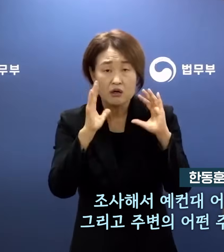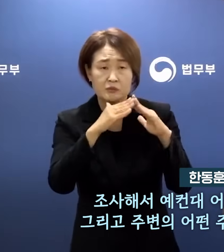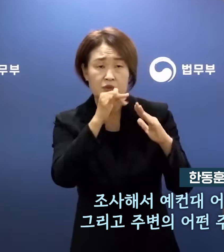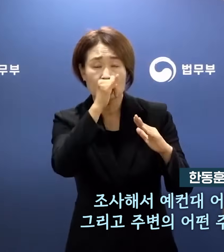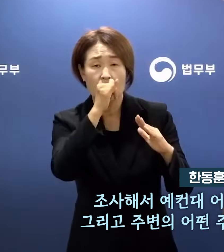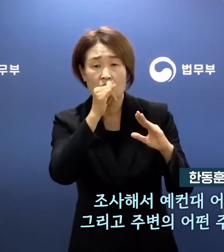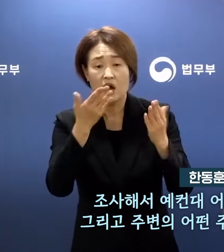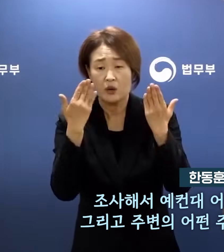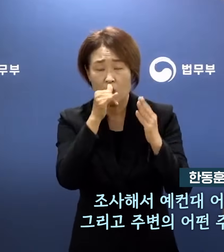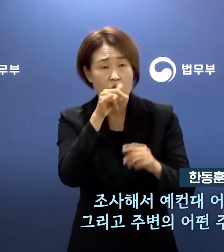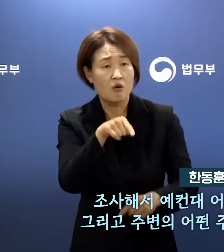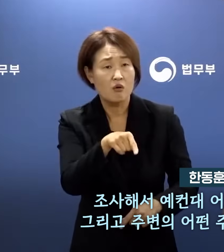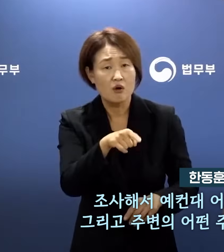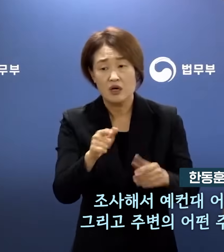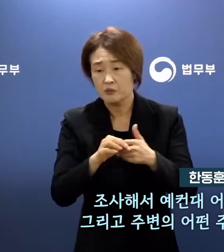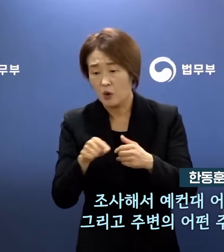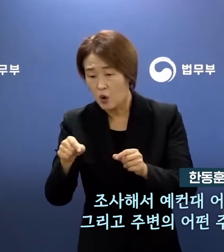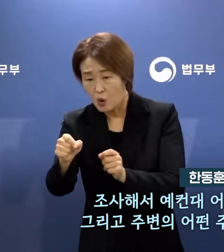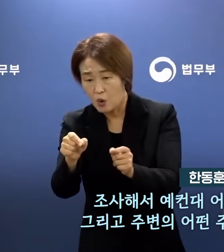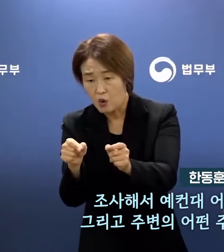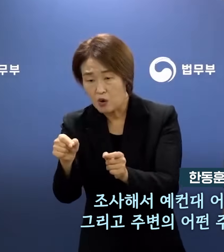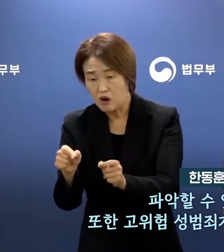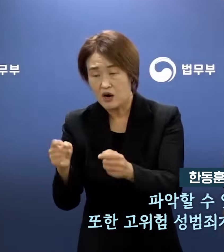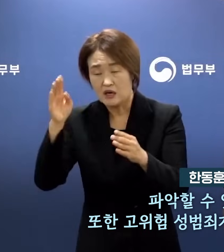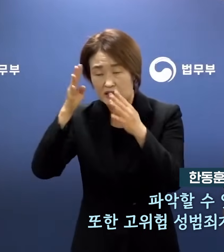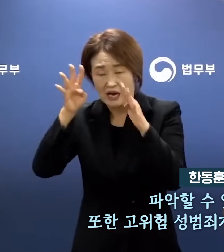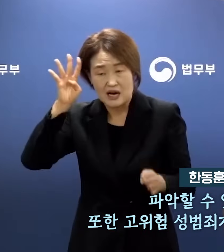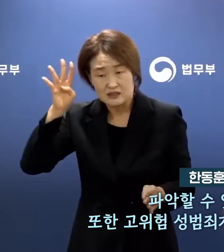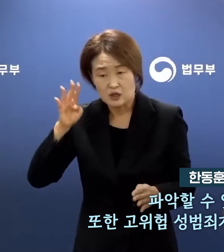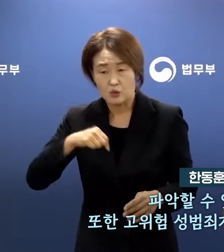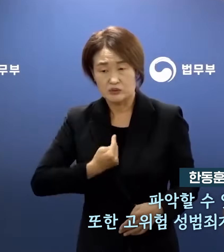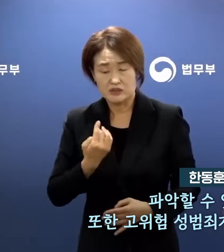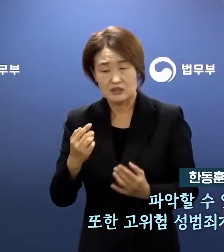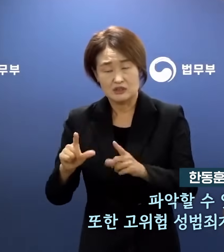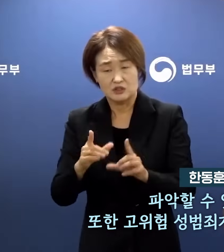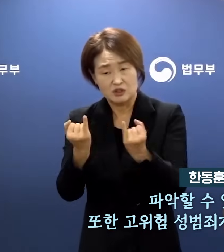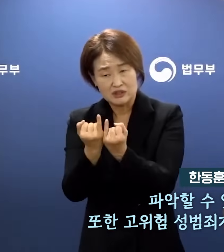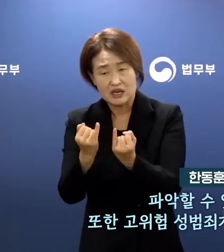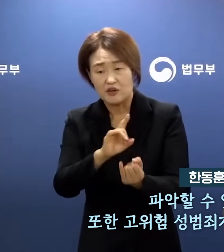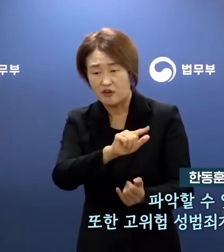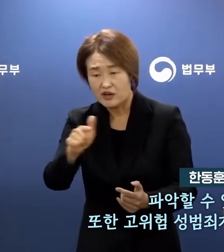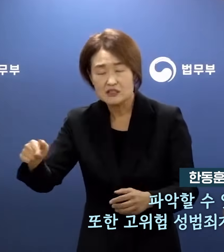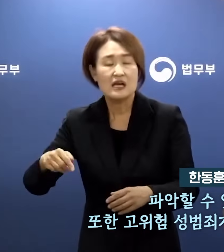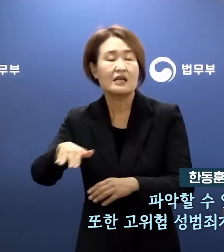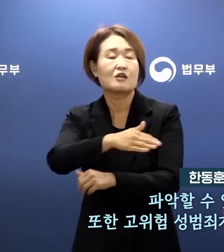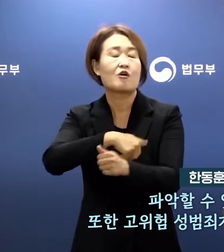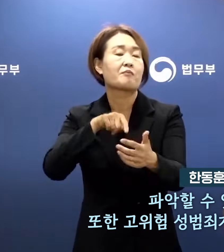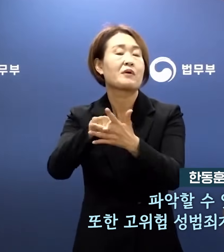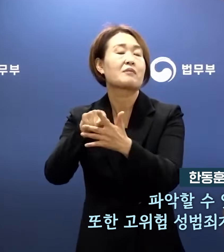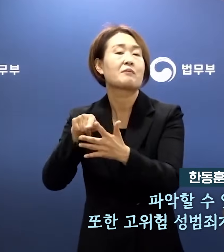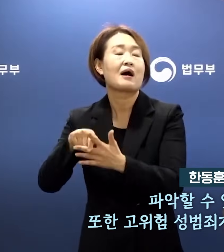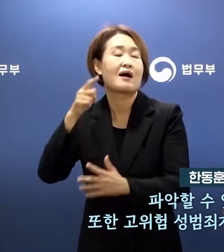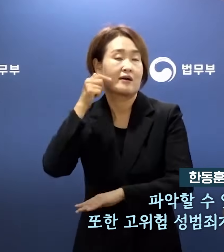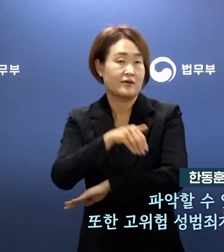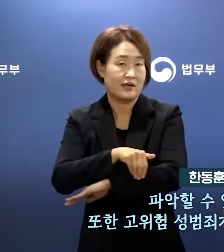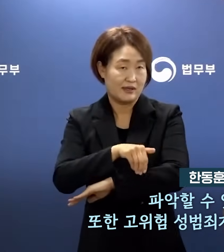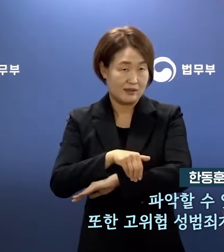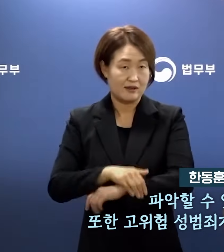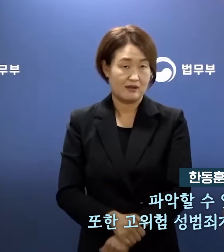그리고 주변의 어떤 주거하는 분들의 상황 등을 파악할 수 있도록 했습니다. 또한